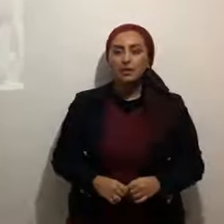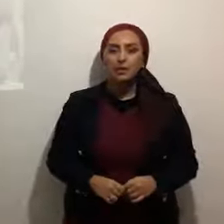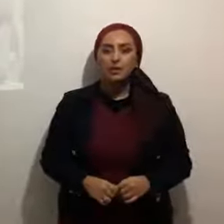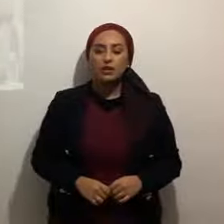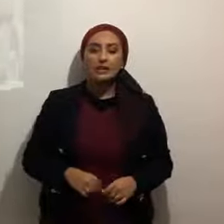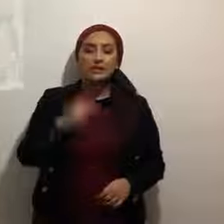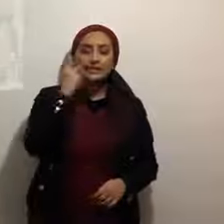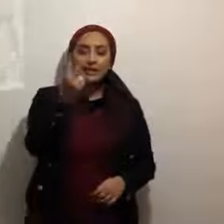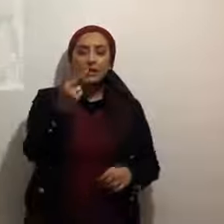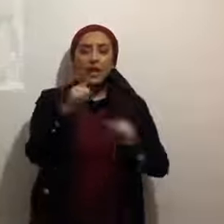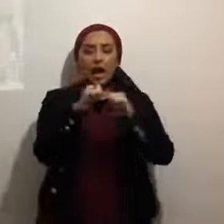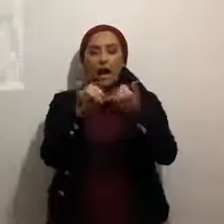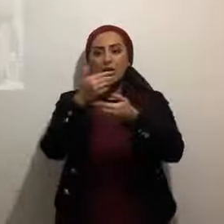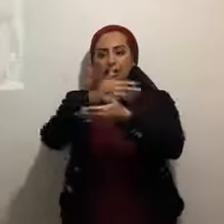Veamos cómo acabó Sodoma,